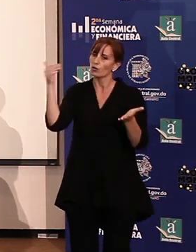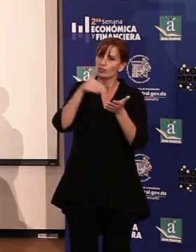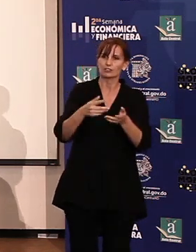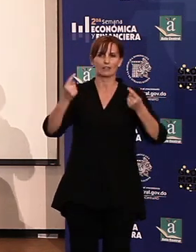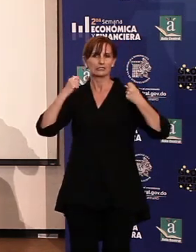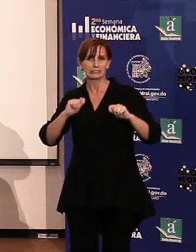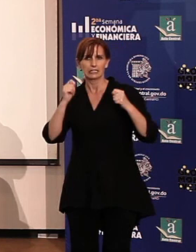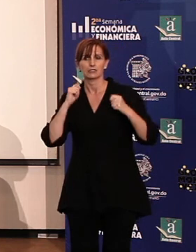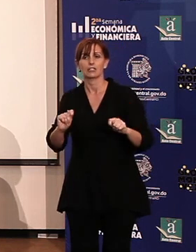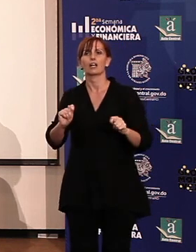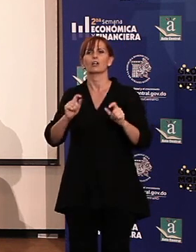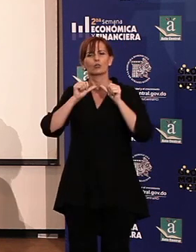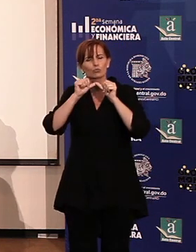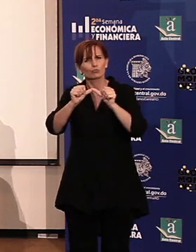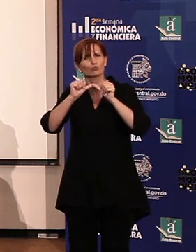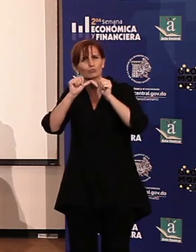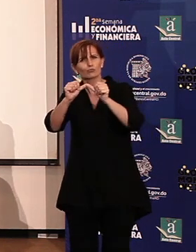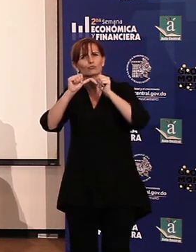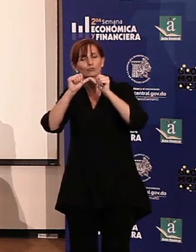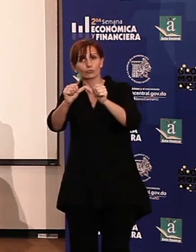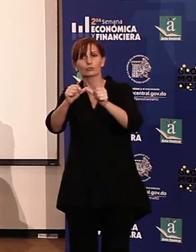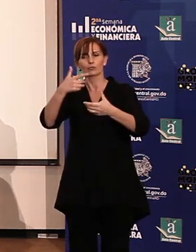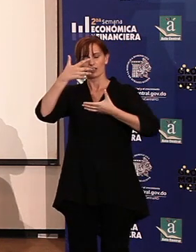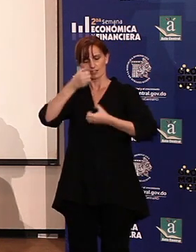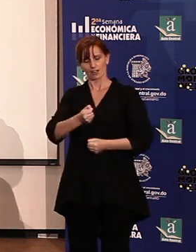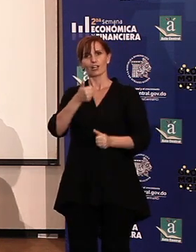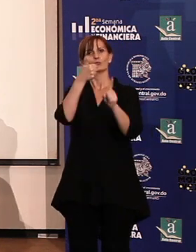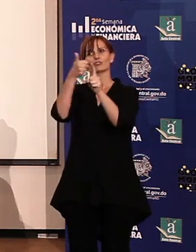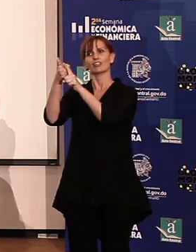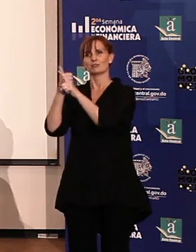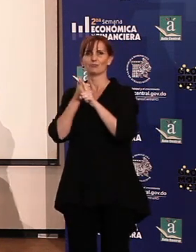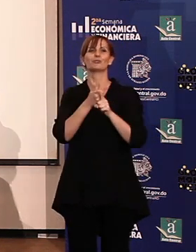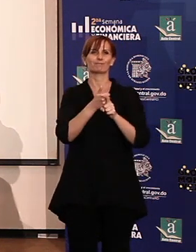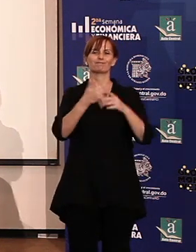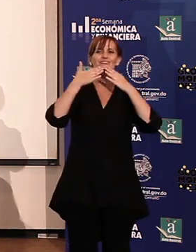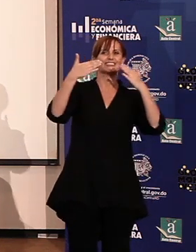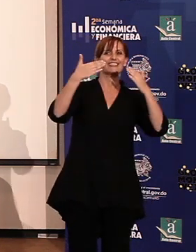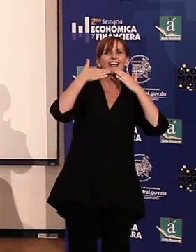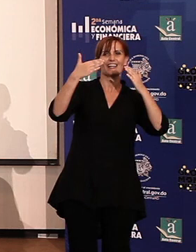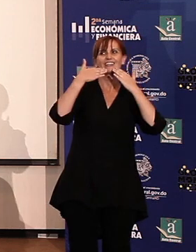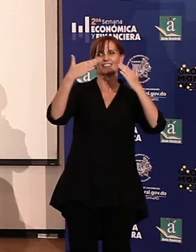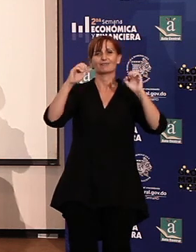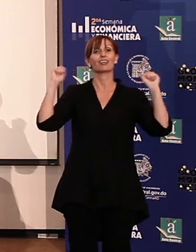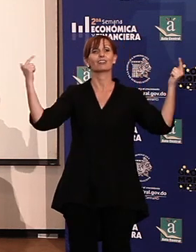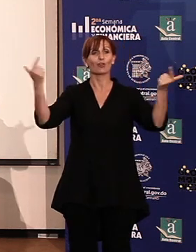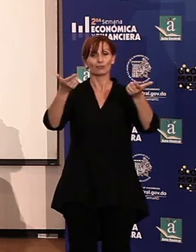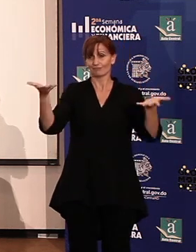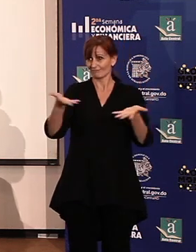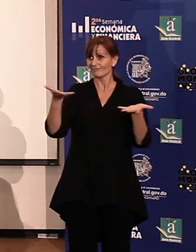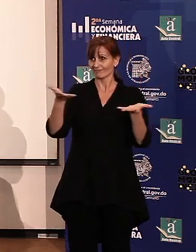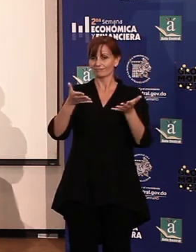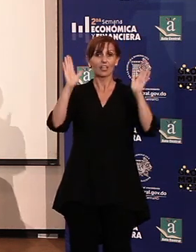pueden hacer síganlo intentando y crean en ustedes señores muchísimas gracias por esta asistencia